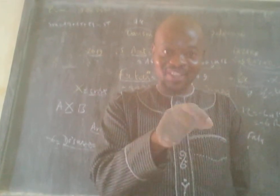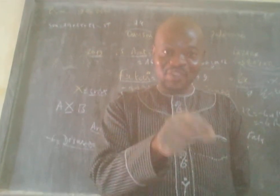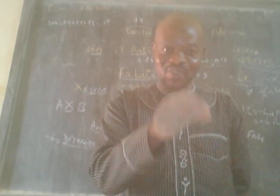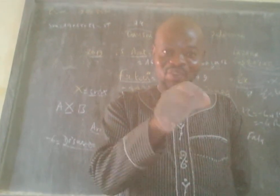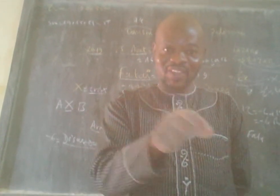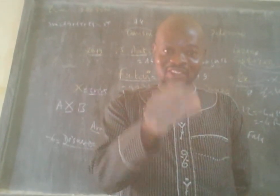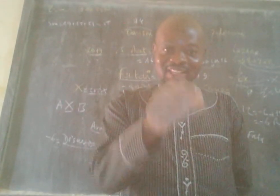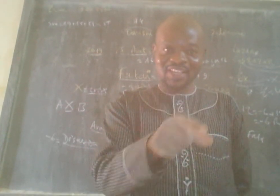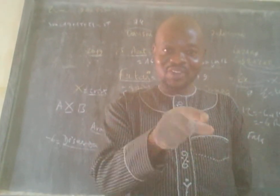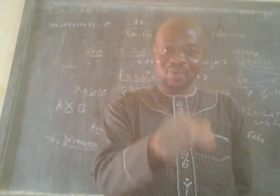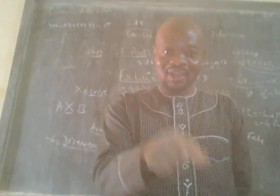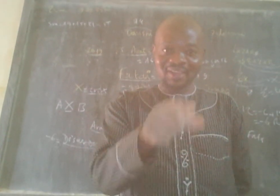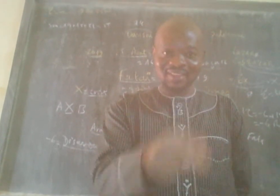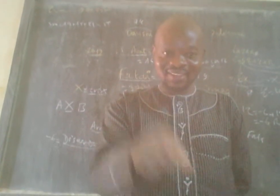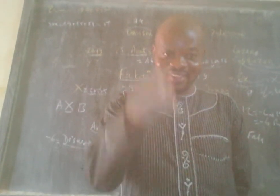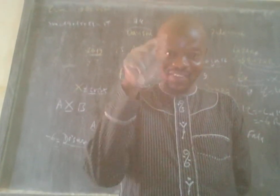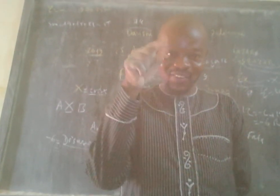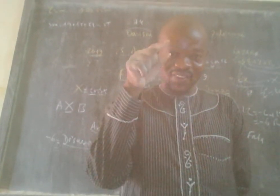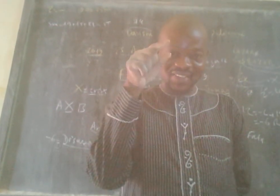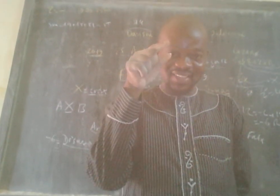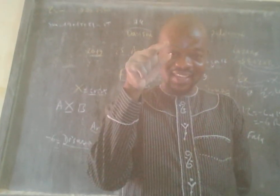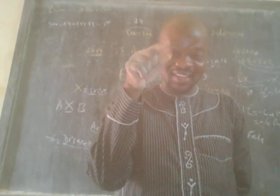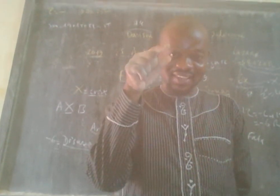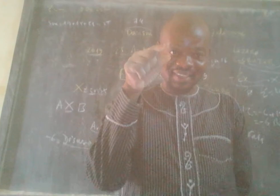de ce que le ministre disait que toi, que c'est